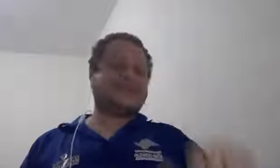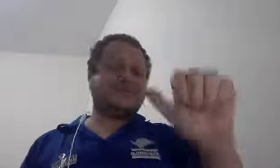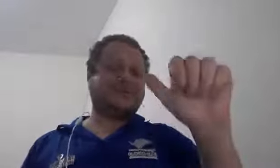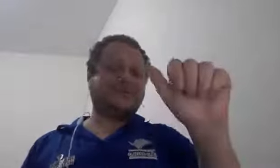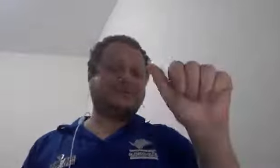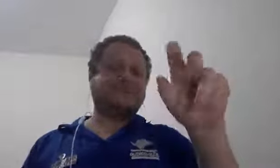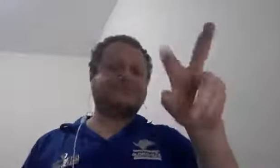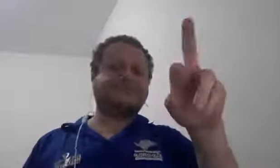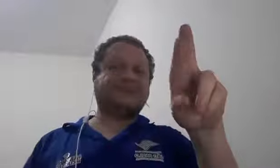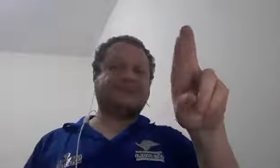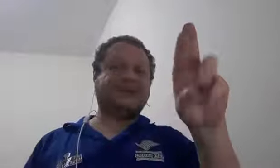Estação